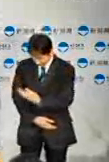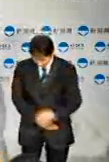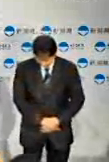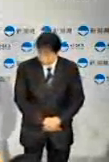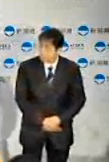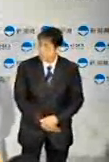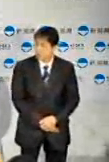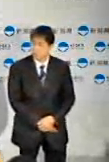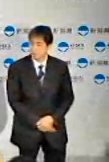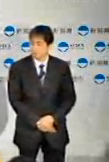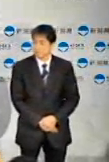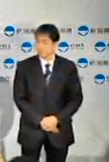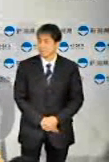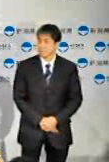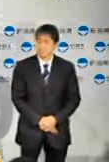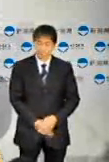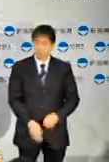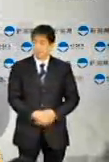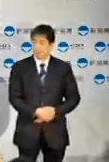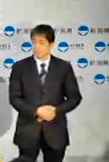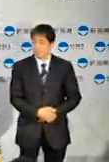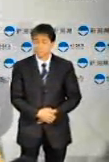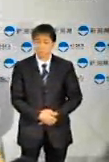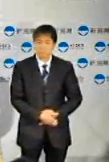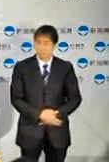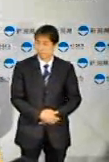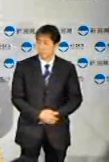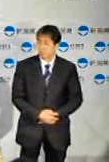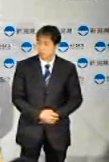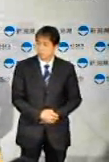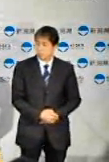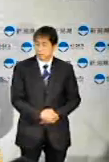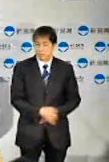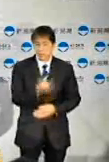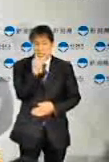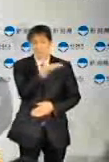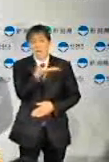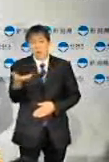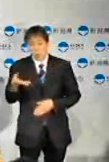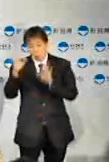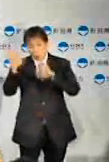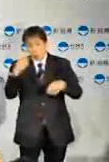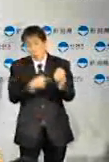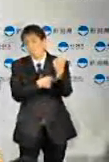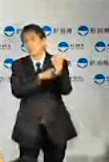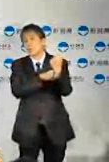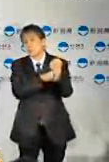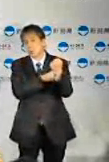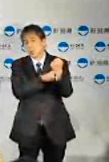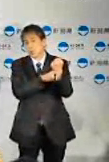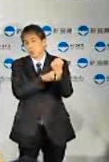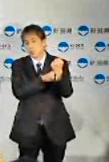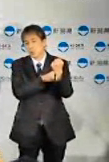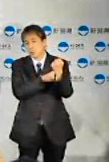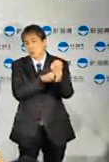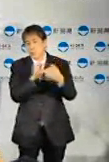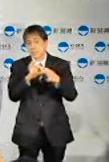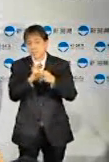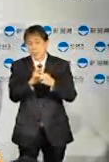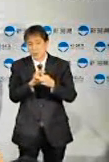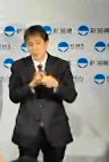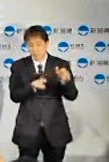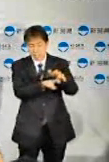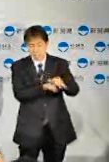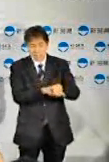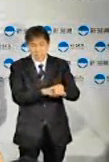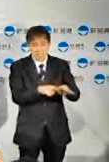はい、宮田彦の関係者です。あの洋上風力についてお聞きします。あの村上太陽